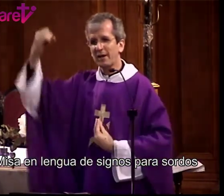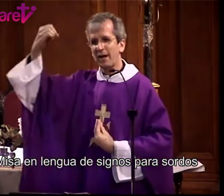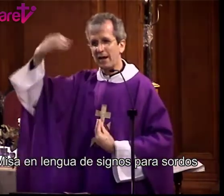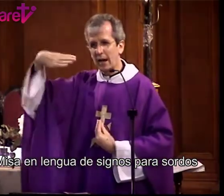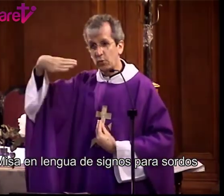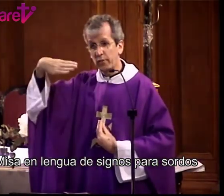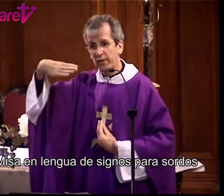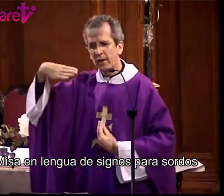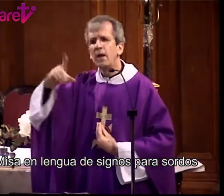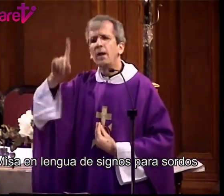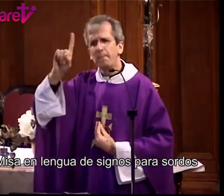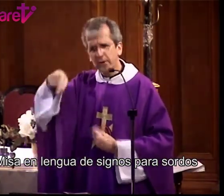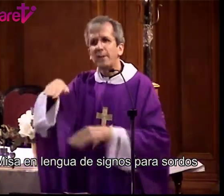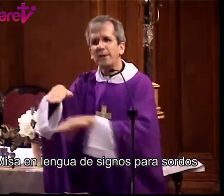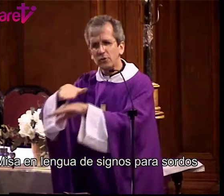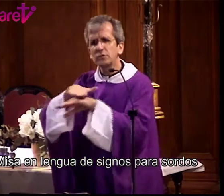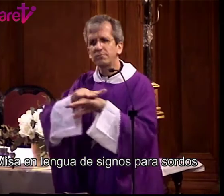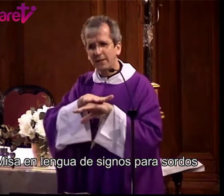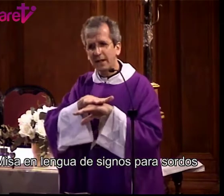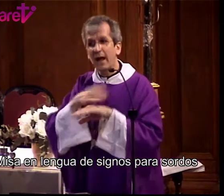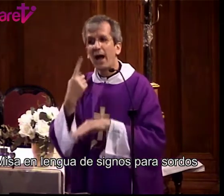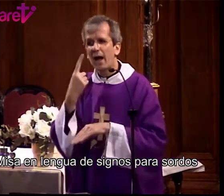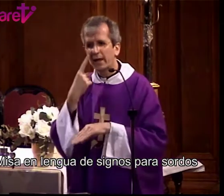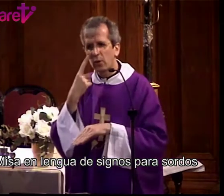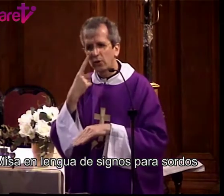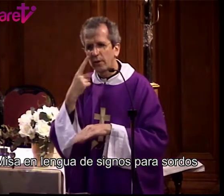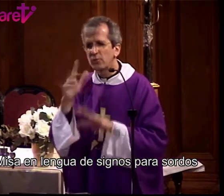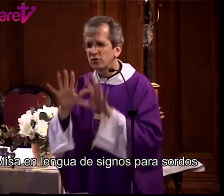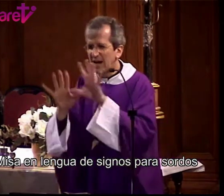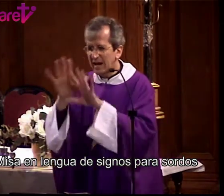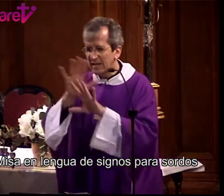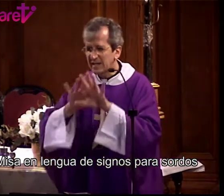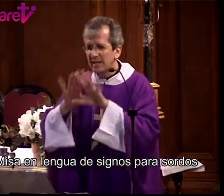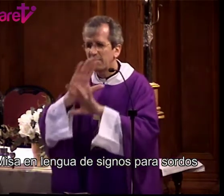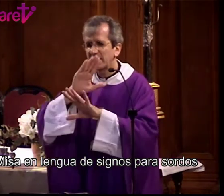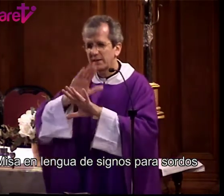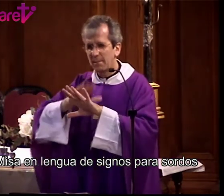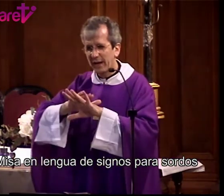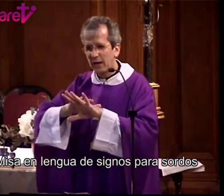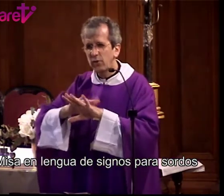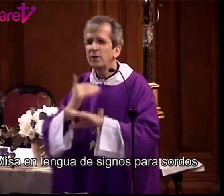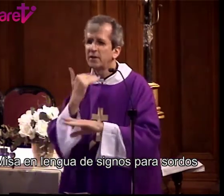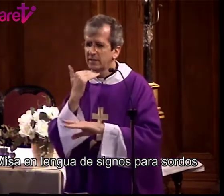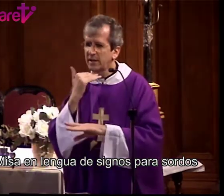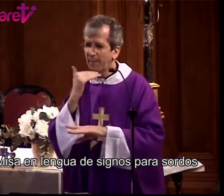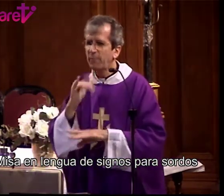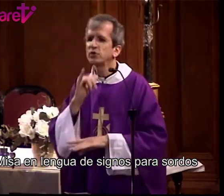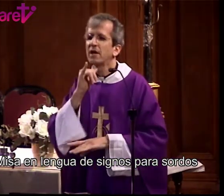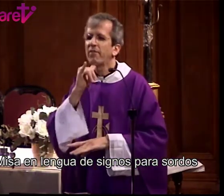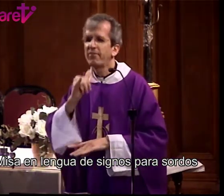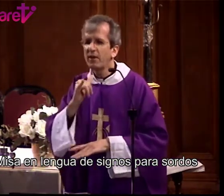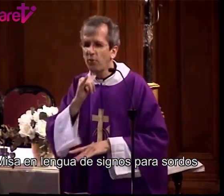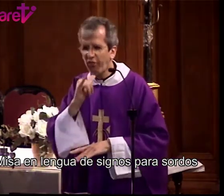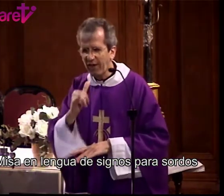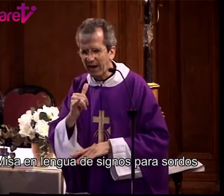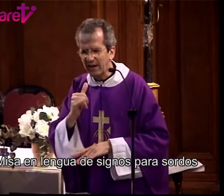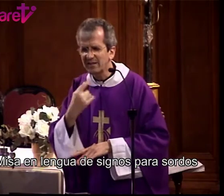la luz. Pero también nos invitará a que cuando vemos las tinieblas del pecado, sepamos denunciarlas y